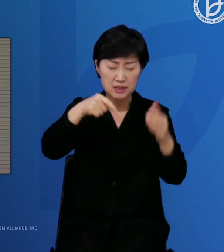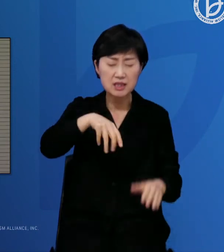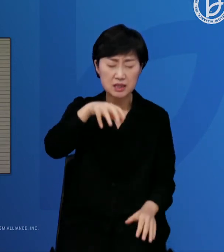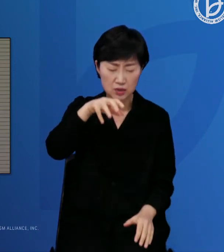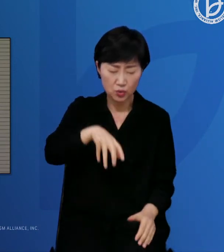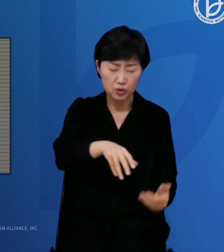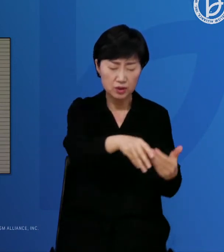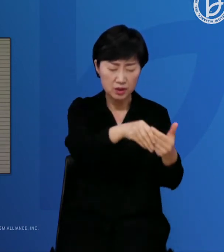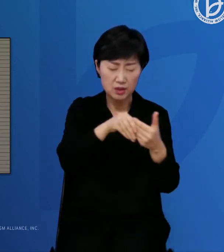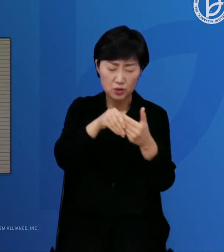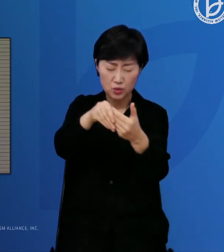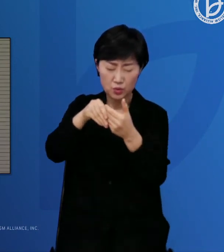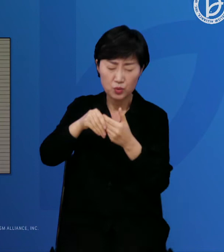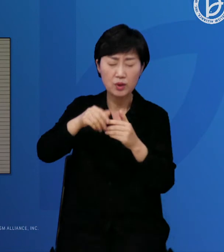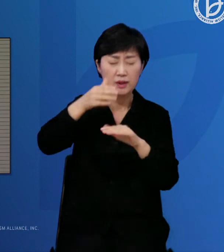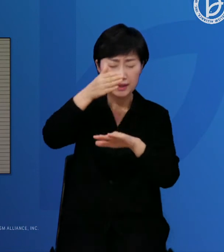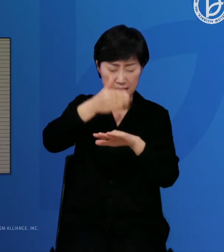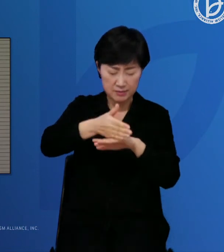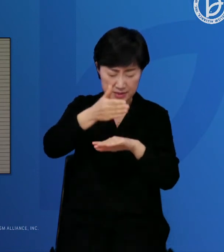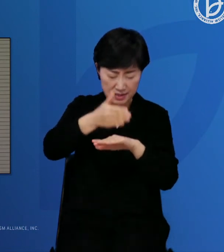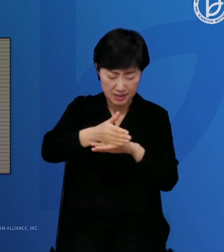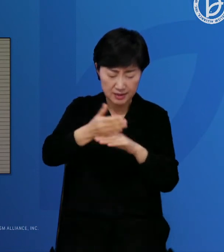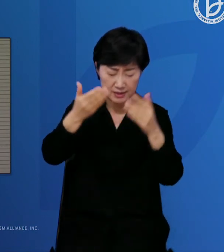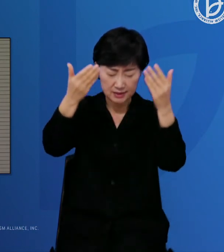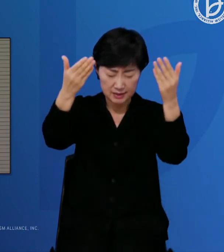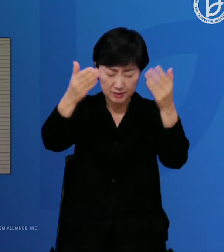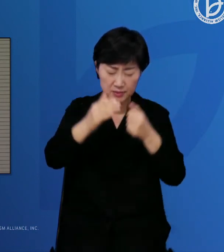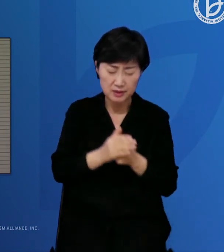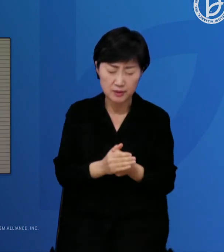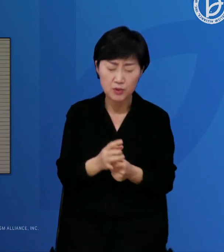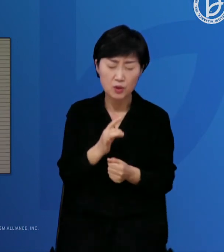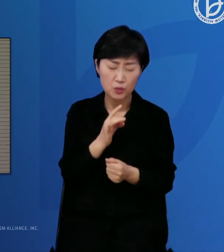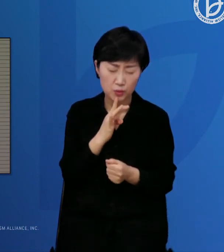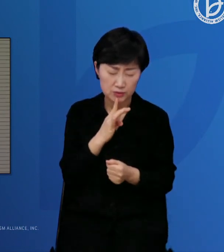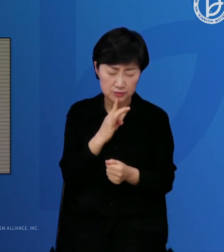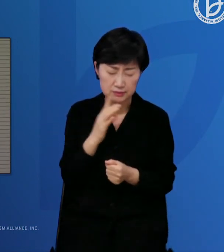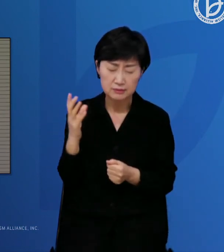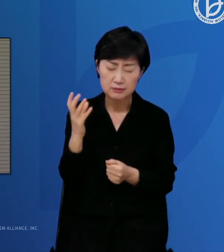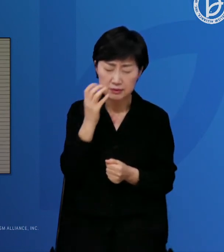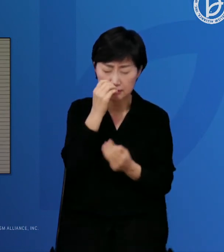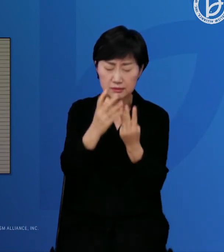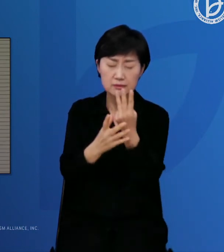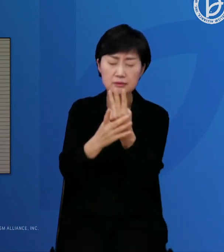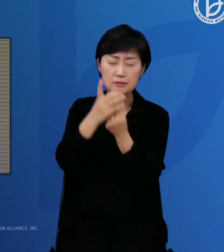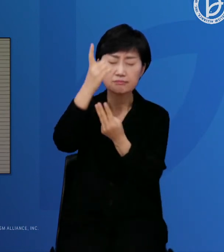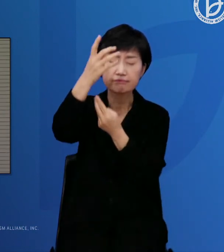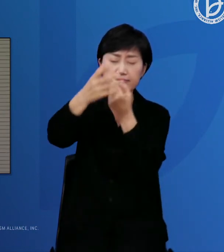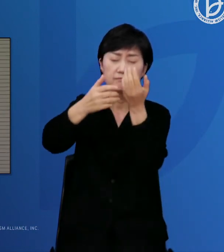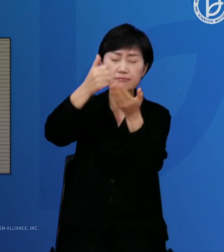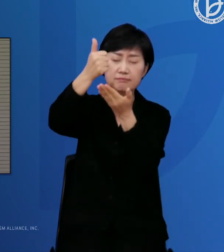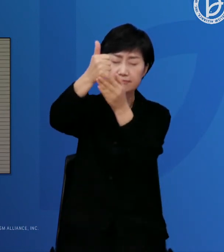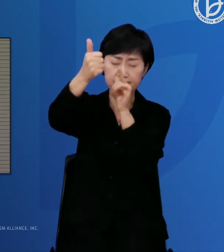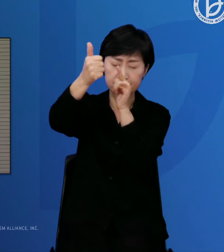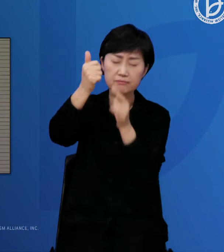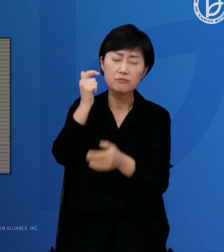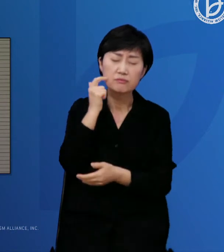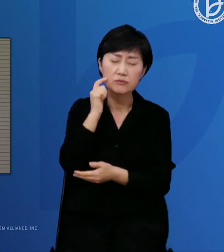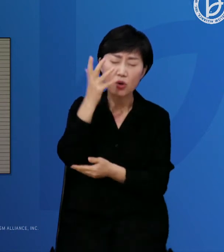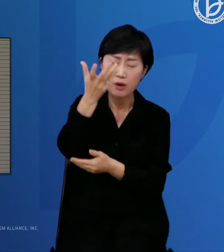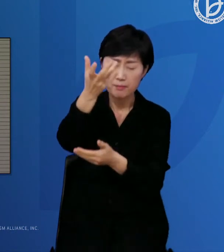to gather with all of our hearts together to praise you and give worship unto you. 오직 성삼위 하나님만이 최고의 영광을 받으시며 오늘도